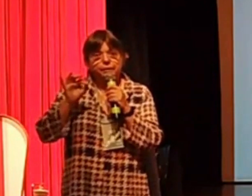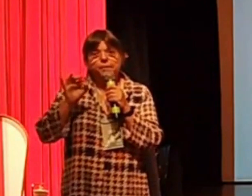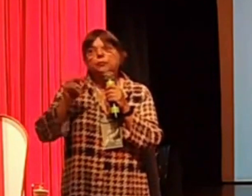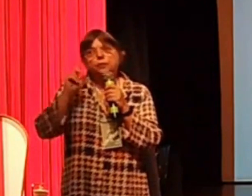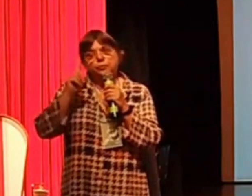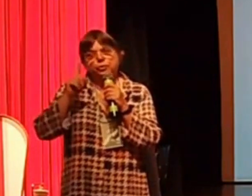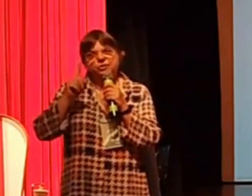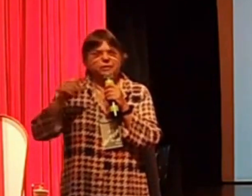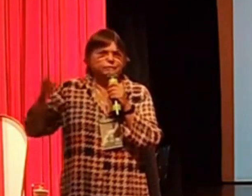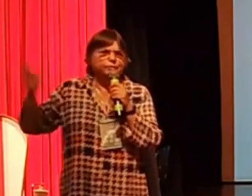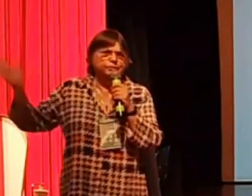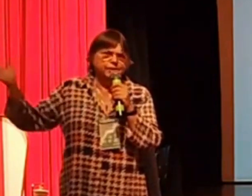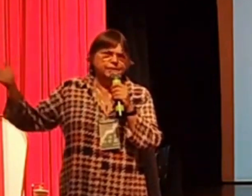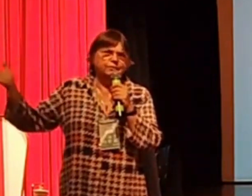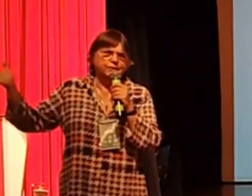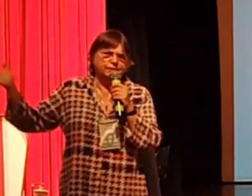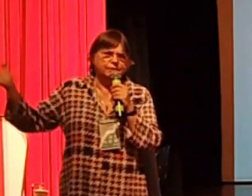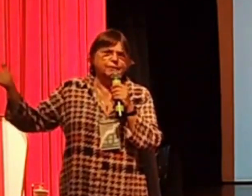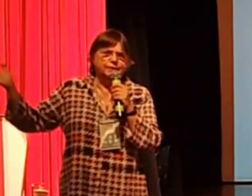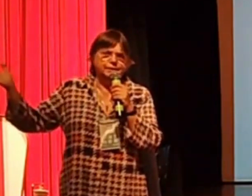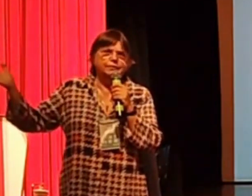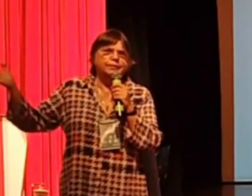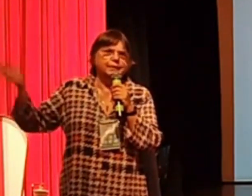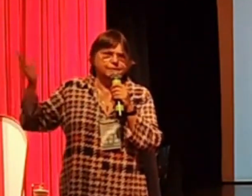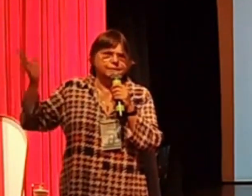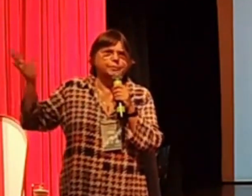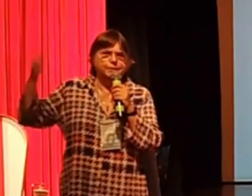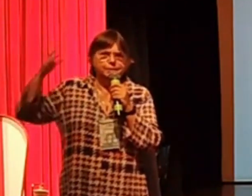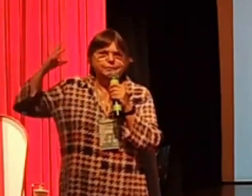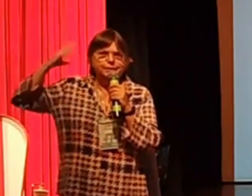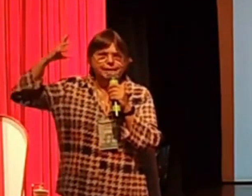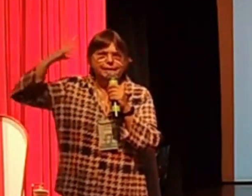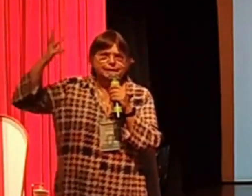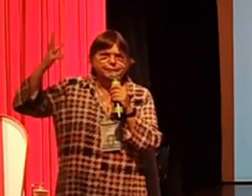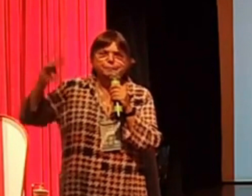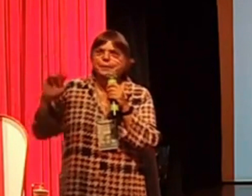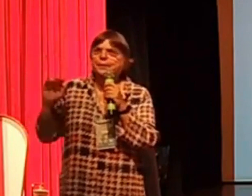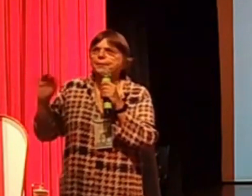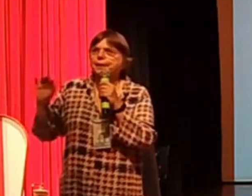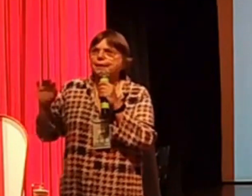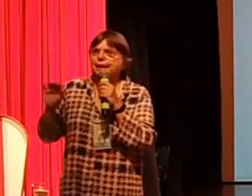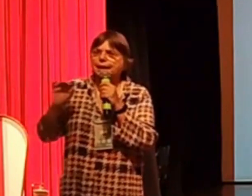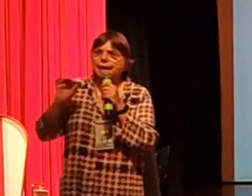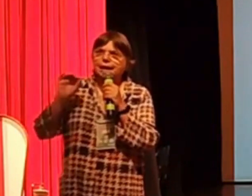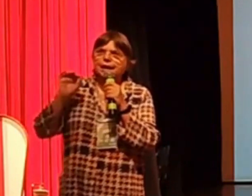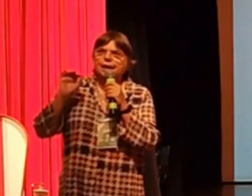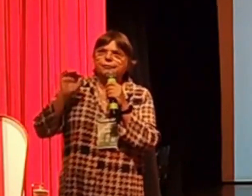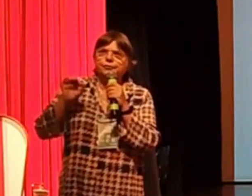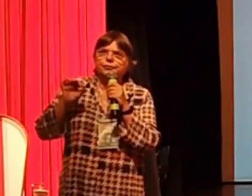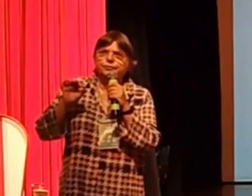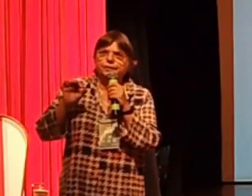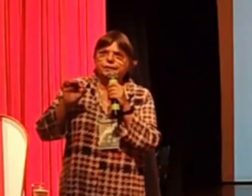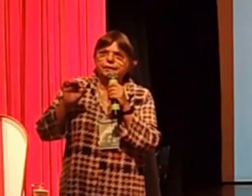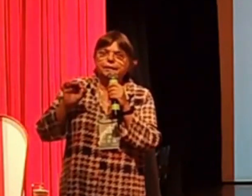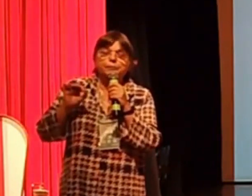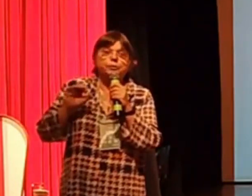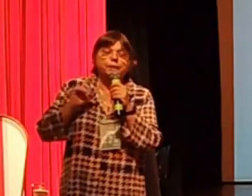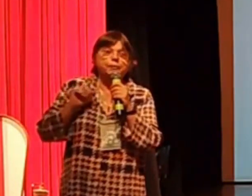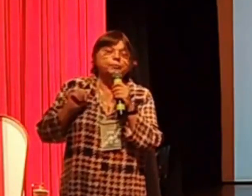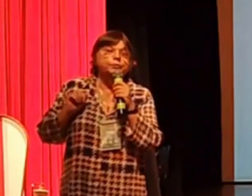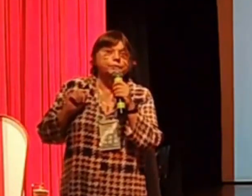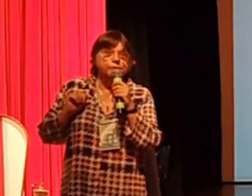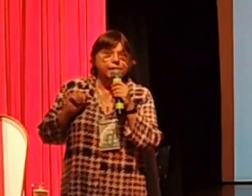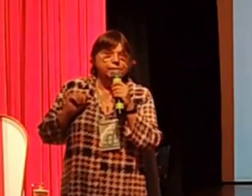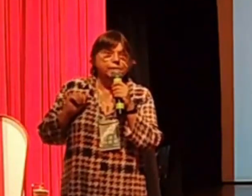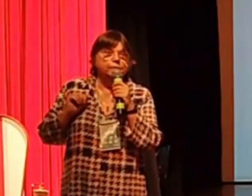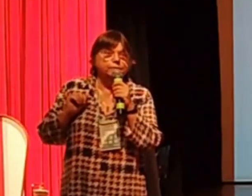mim. Eu tinha 12 anos. 12 anos há 50 anos atrás, vocês podem imaginar, né? O que era. Você tem um